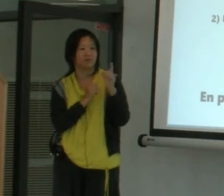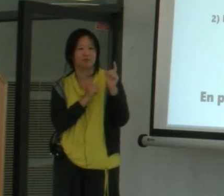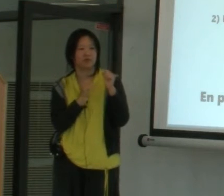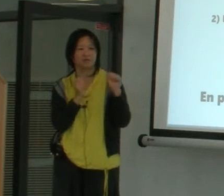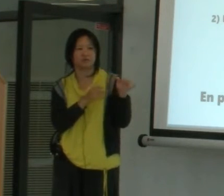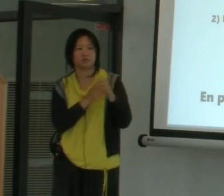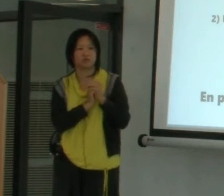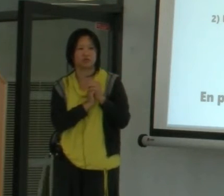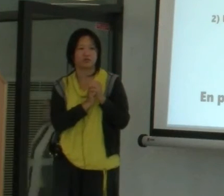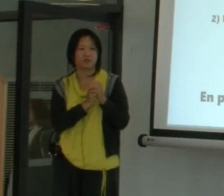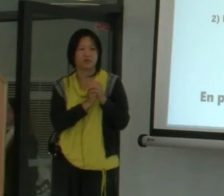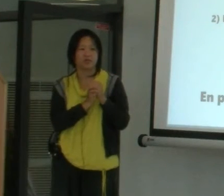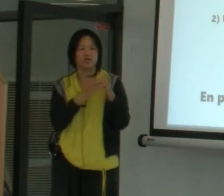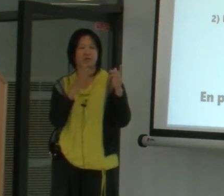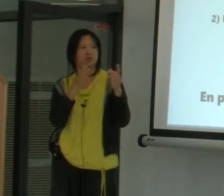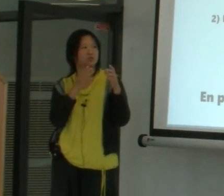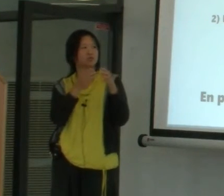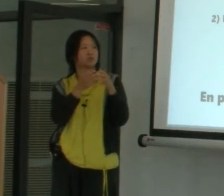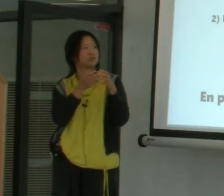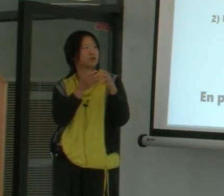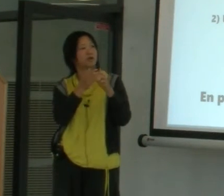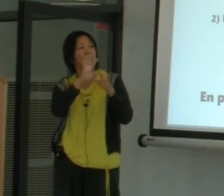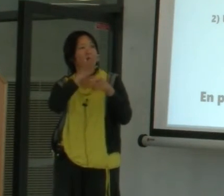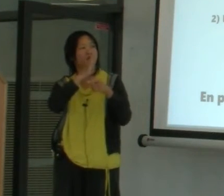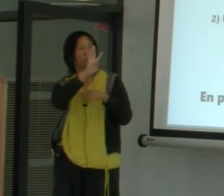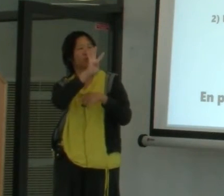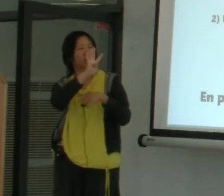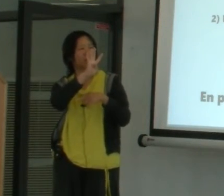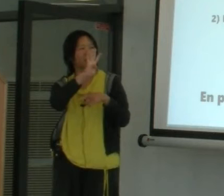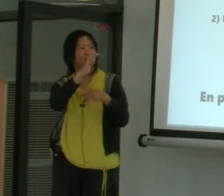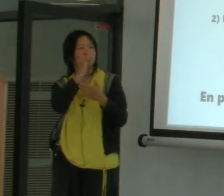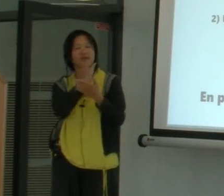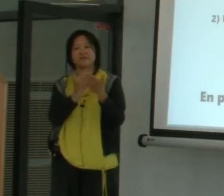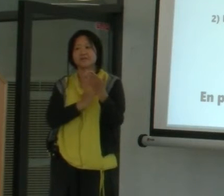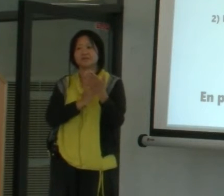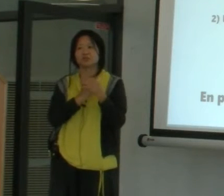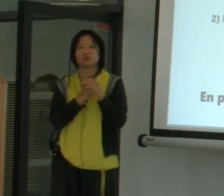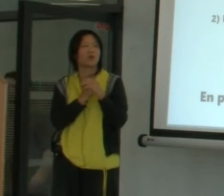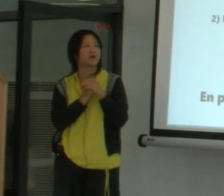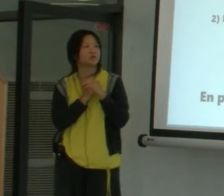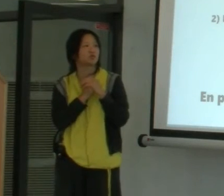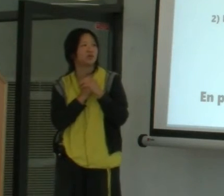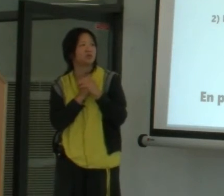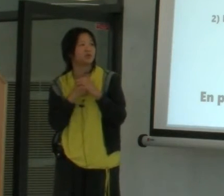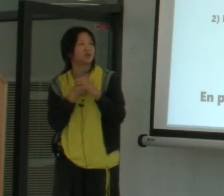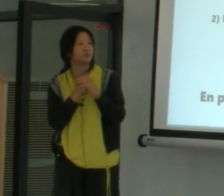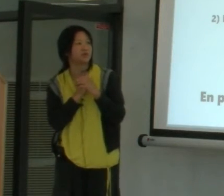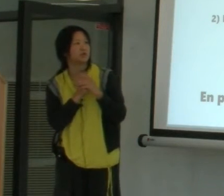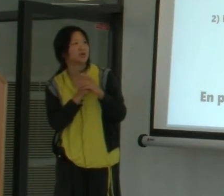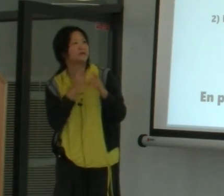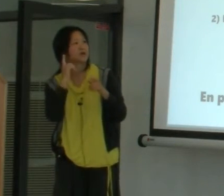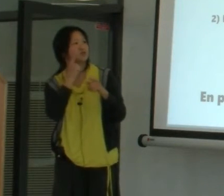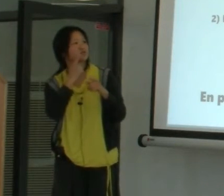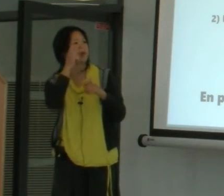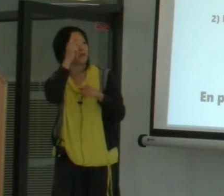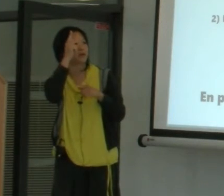Non, ouais. Et donc, voilà, à peu près ouais, 4 graphistes, donc pas à temps complet, on est bénévole.